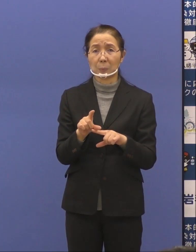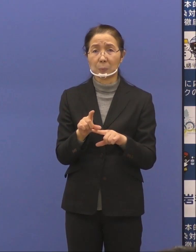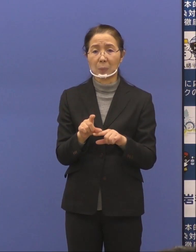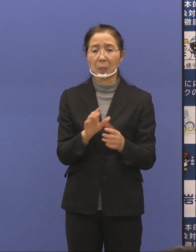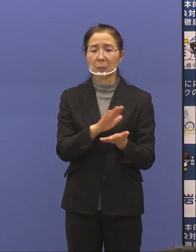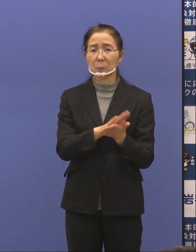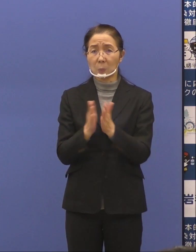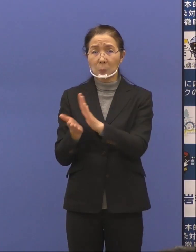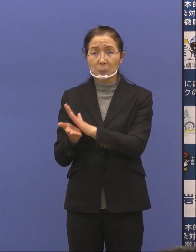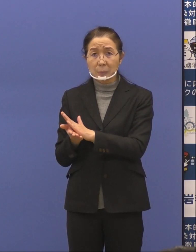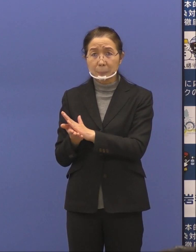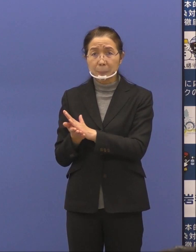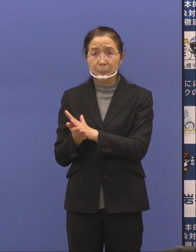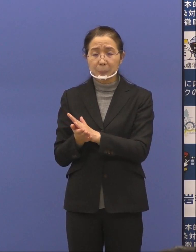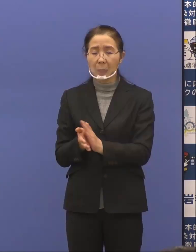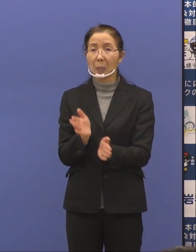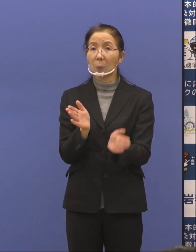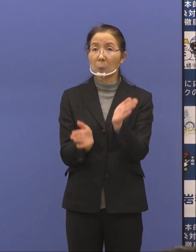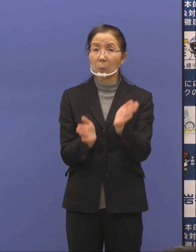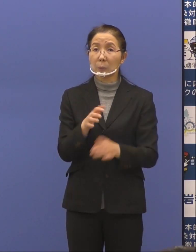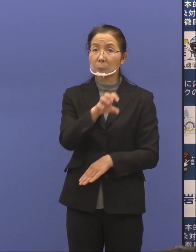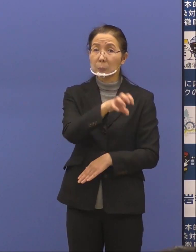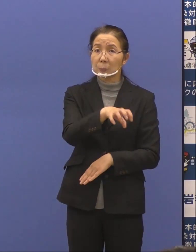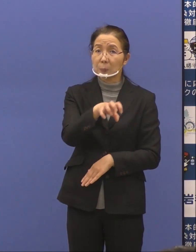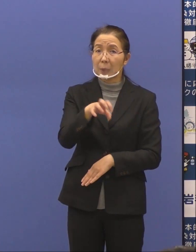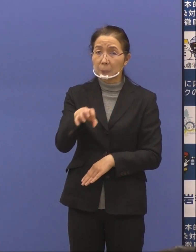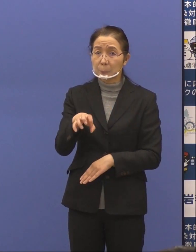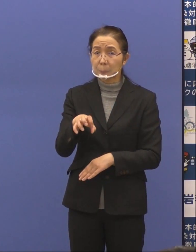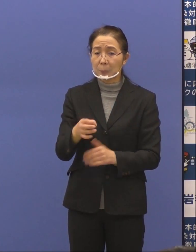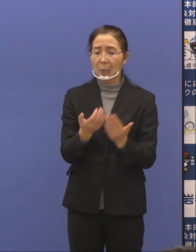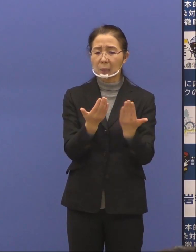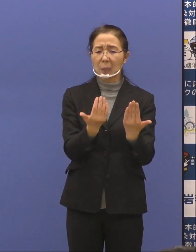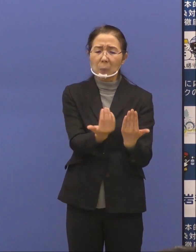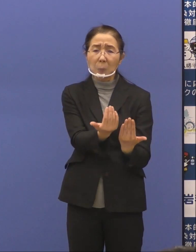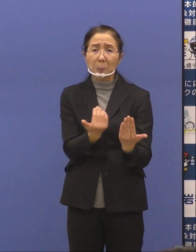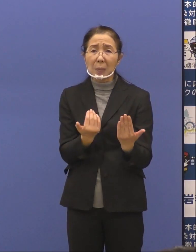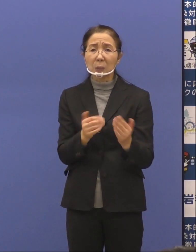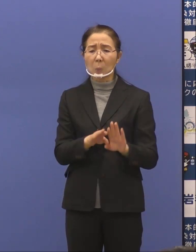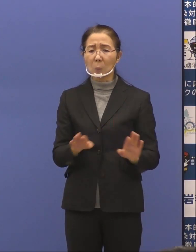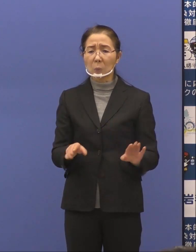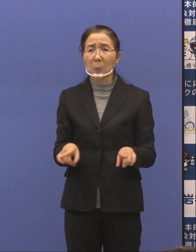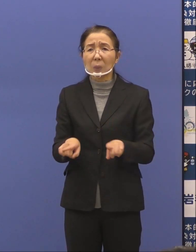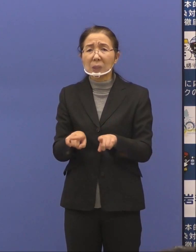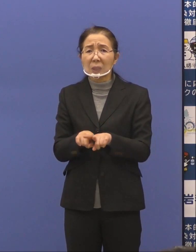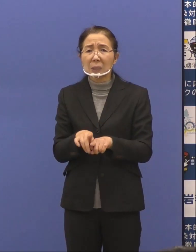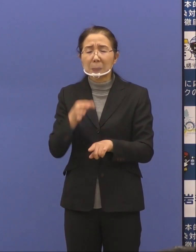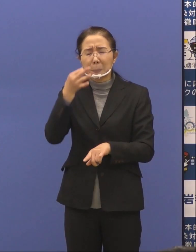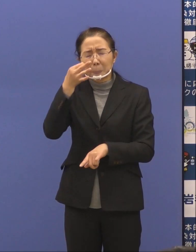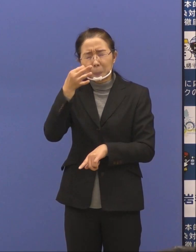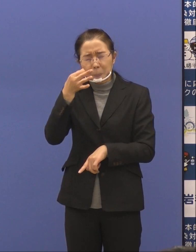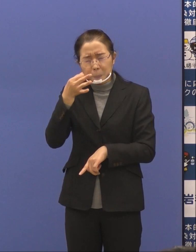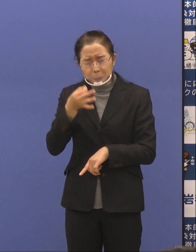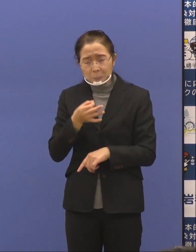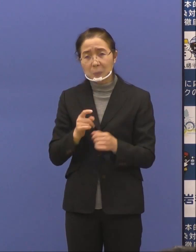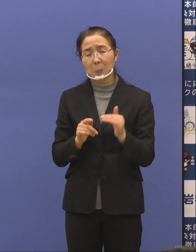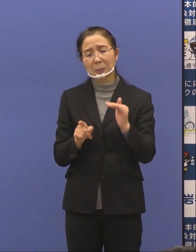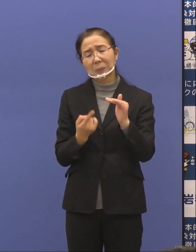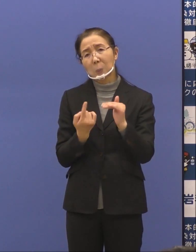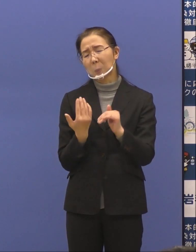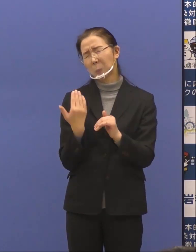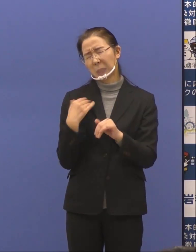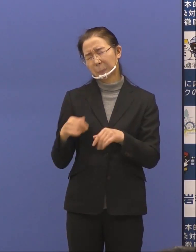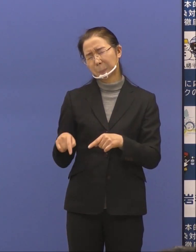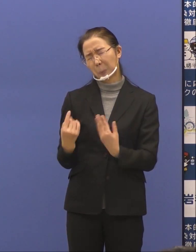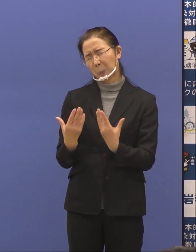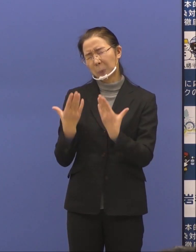幼稚園、保育園、就学前の子どもについて悲惨な事故があったばっかり